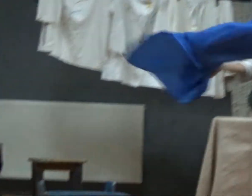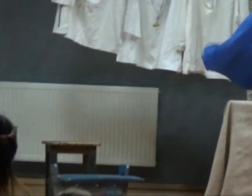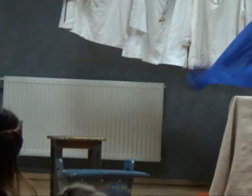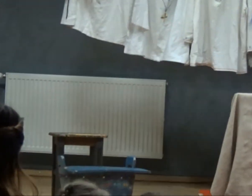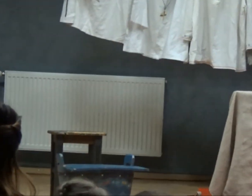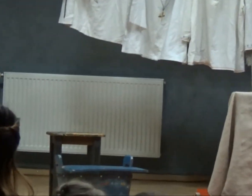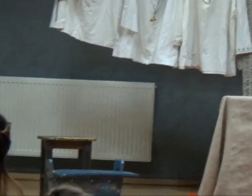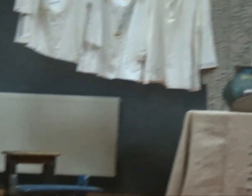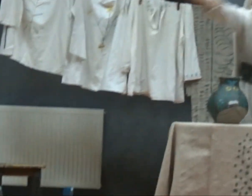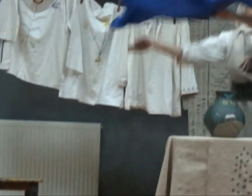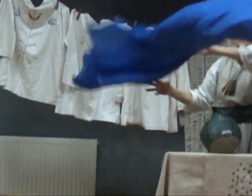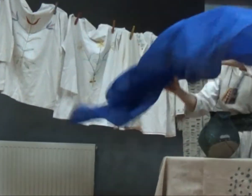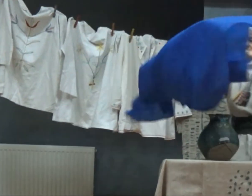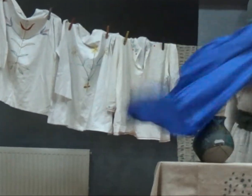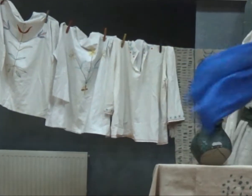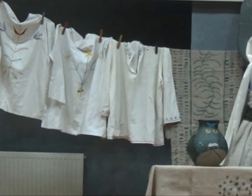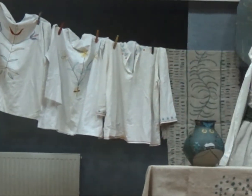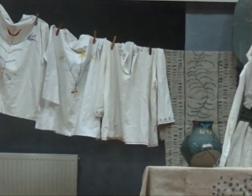rūmai.